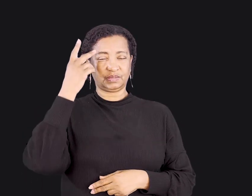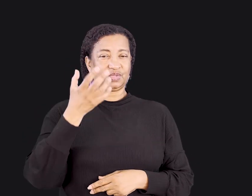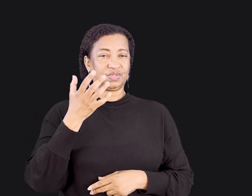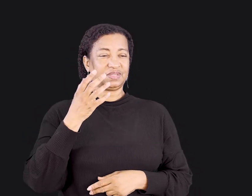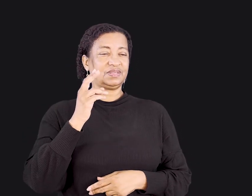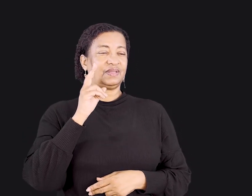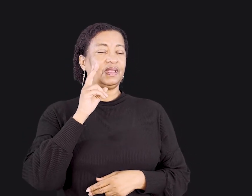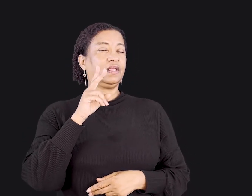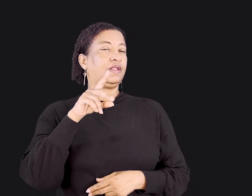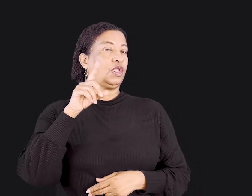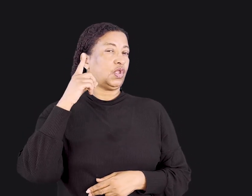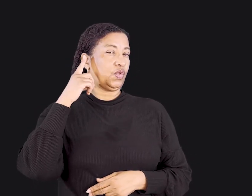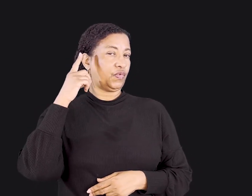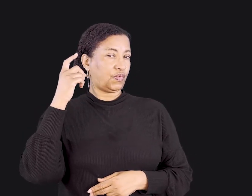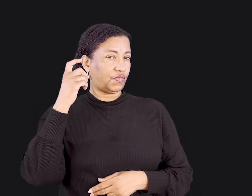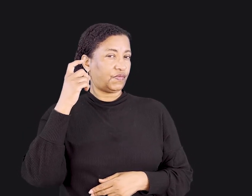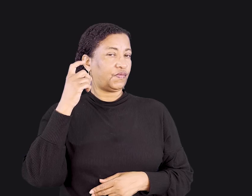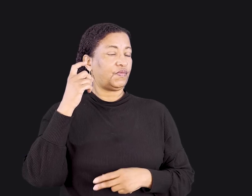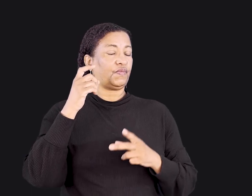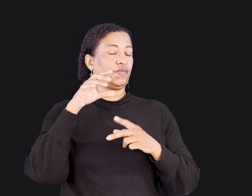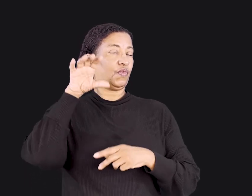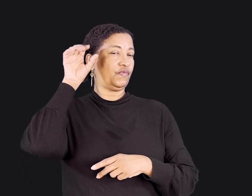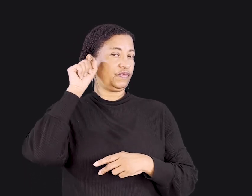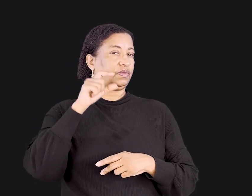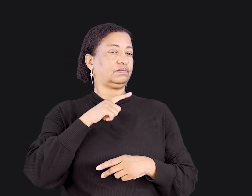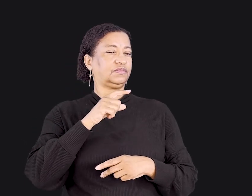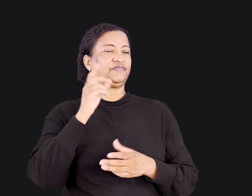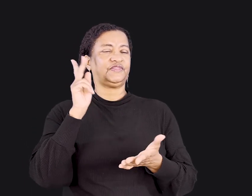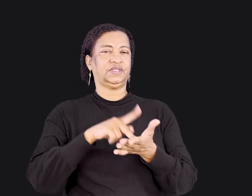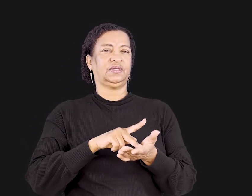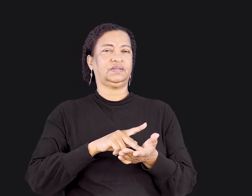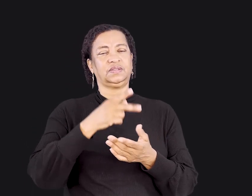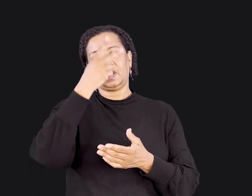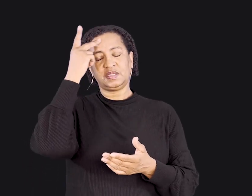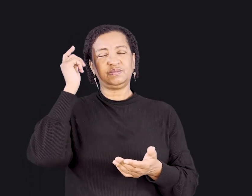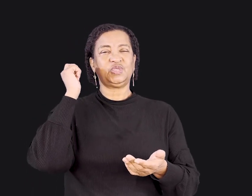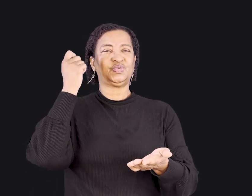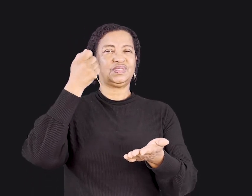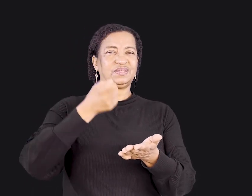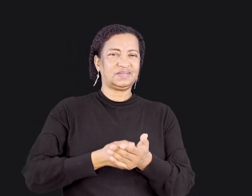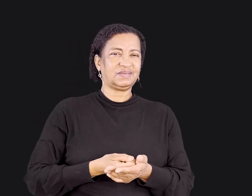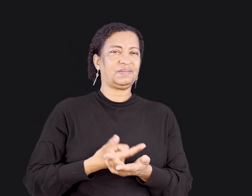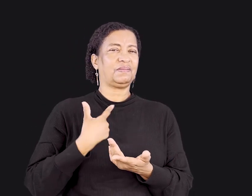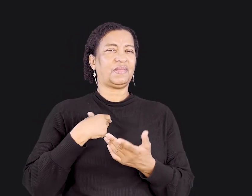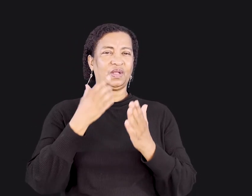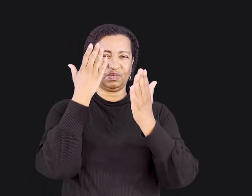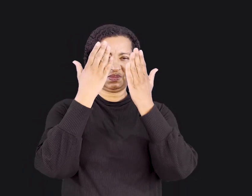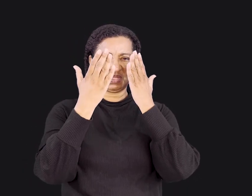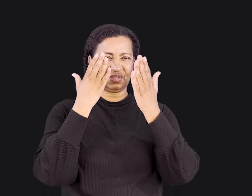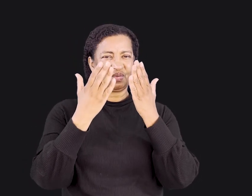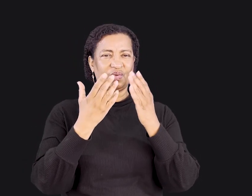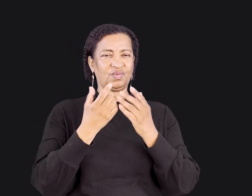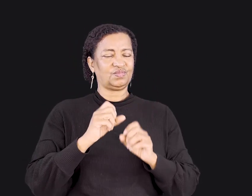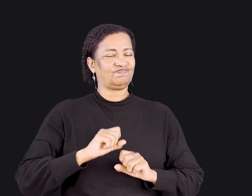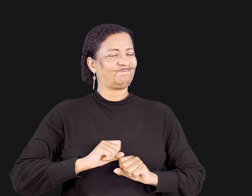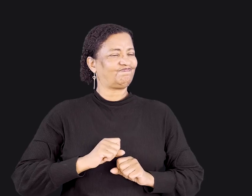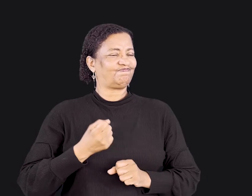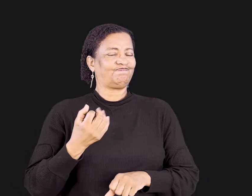verdade. Mesmo aquelas pessoas que pagam uma fortuna a terapeutas não suportam ouvir a verdade. Os terapeutas têm de